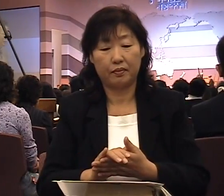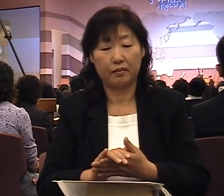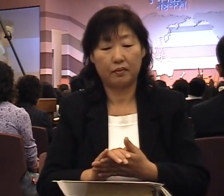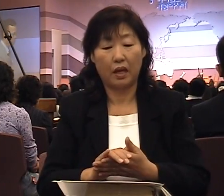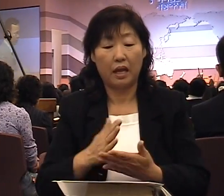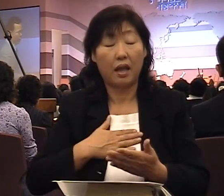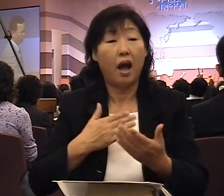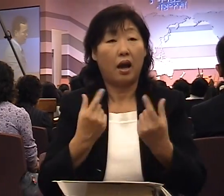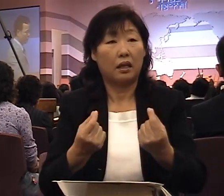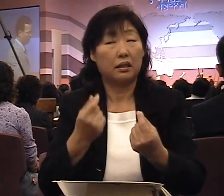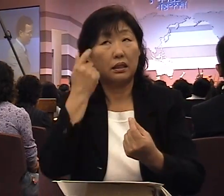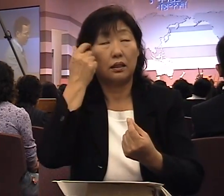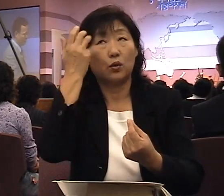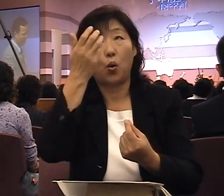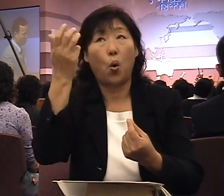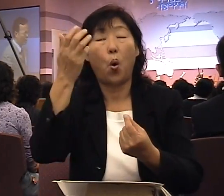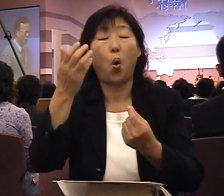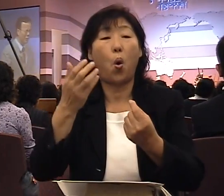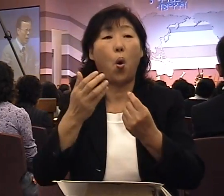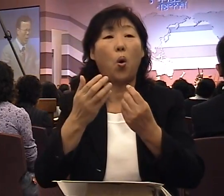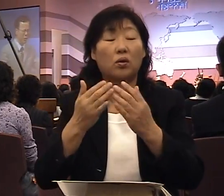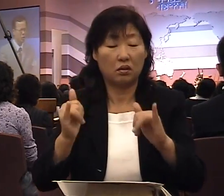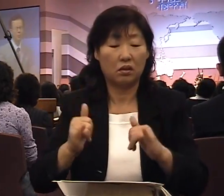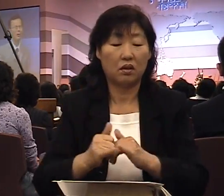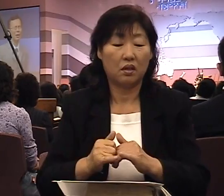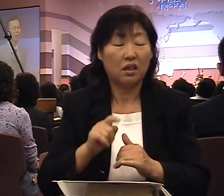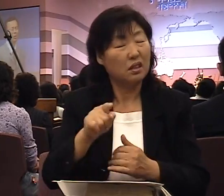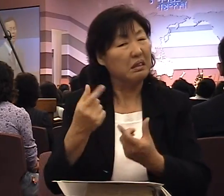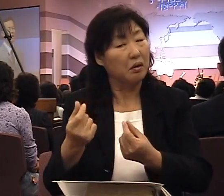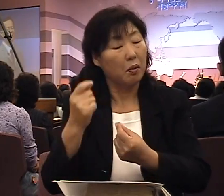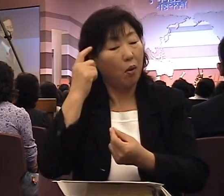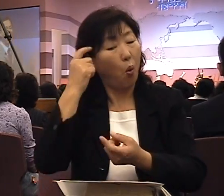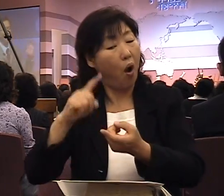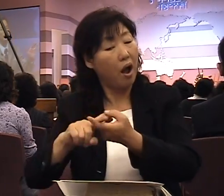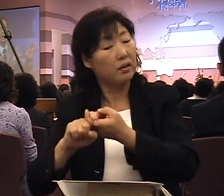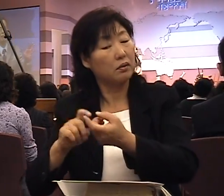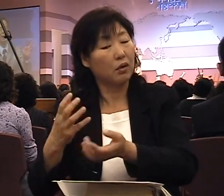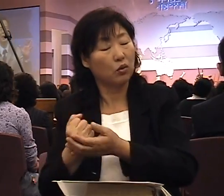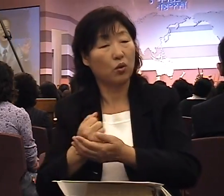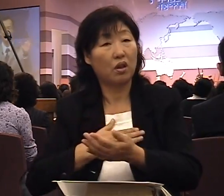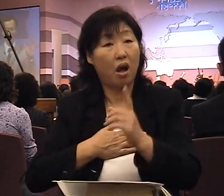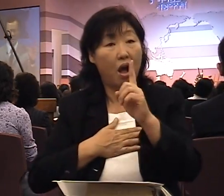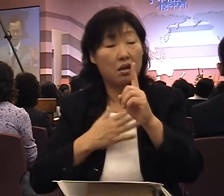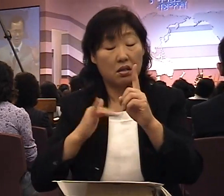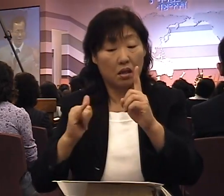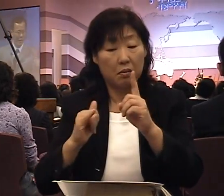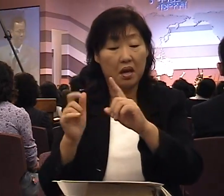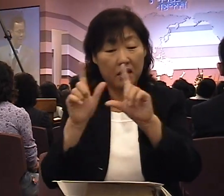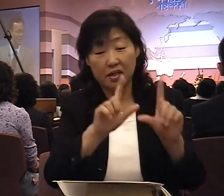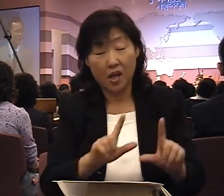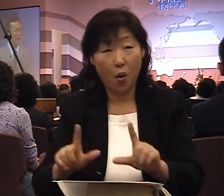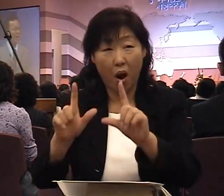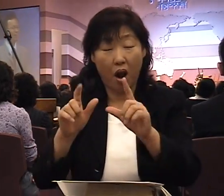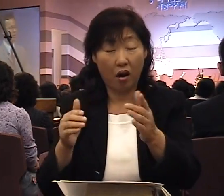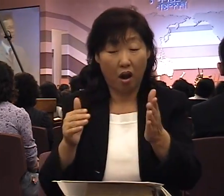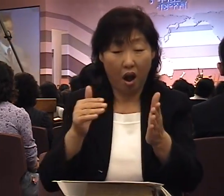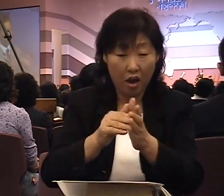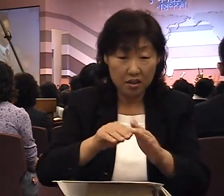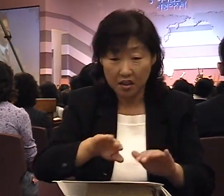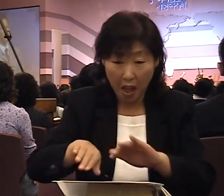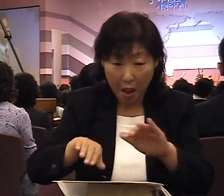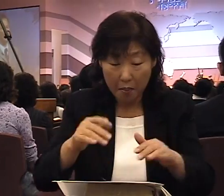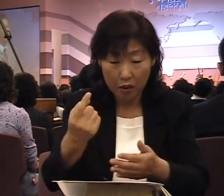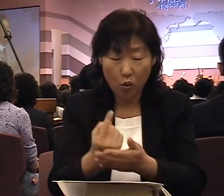나 같은 영혼을 그렇게 관심을 갖고 나 한 사람의 생활까지 개입하시어서 하나님께서